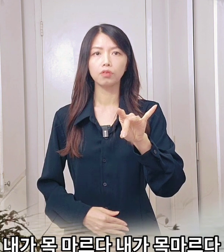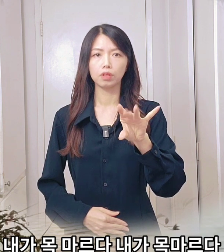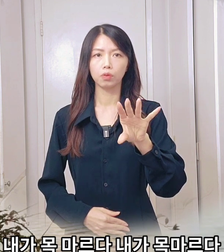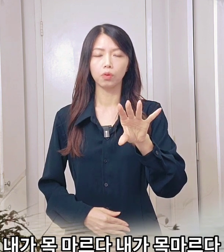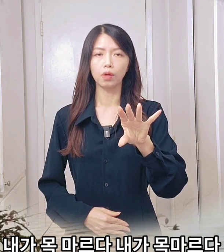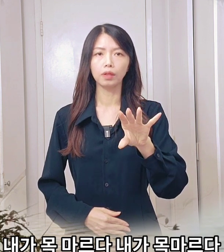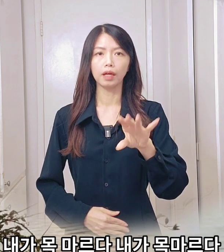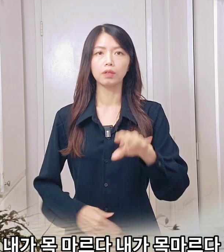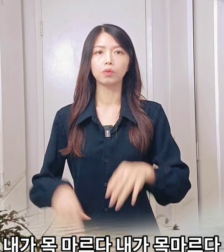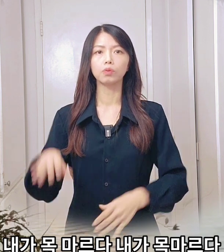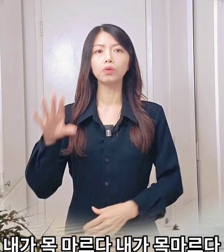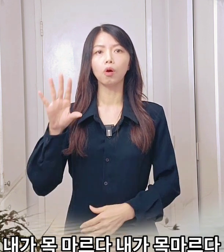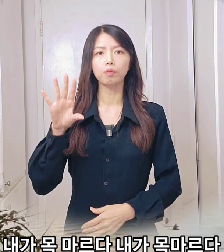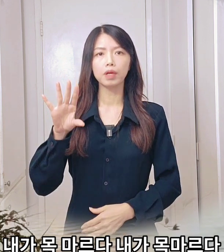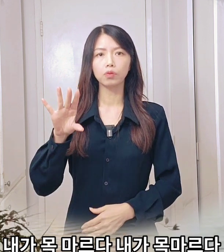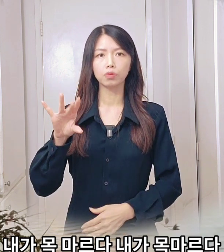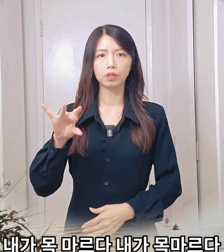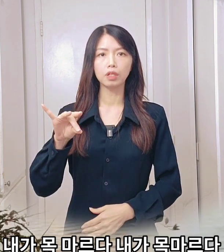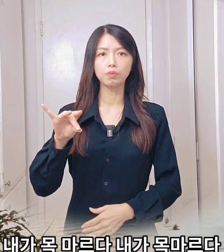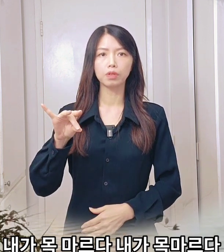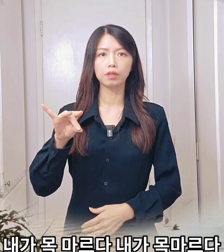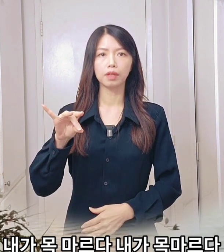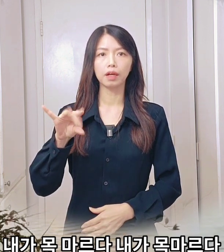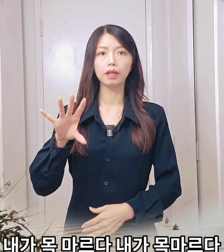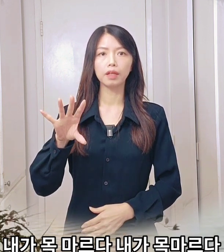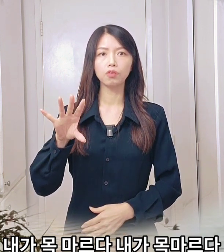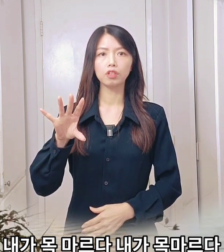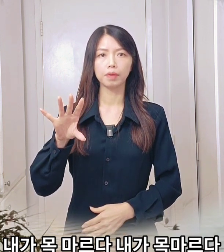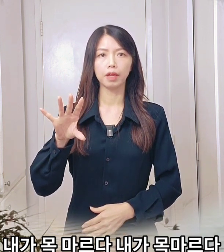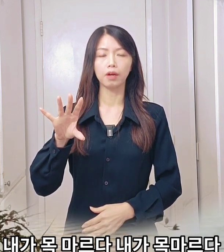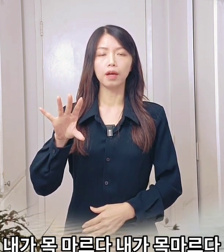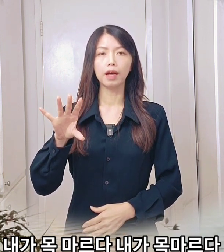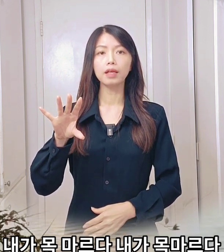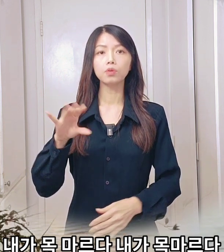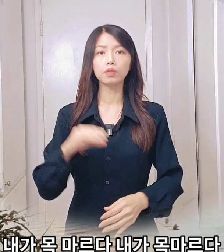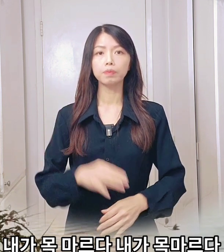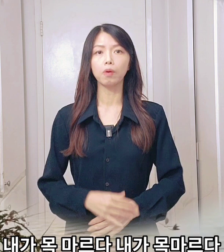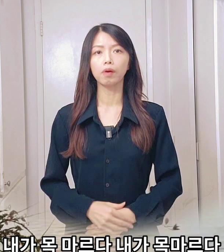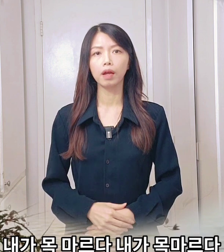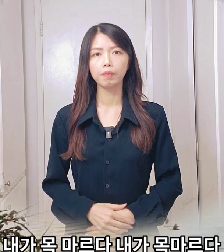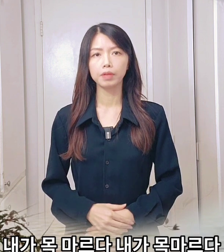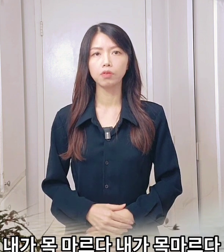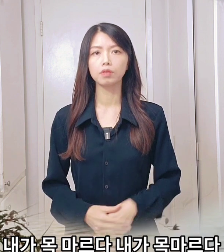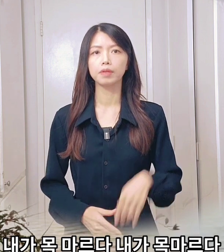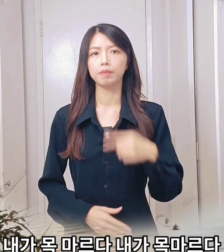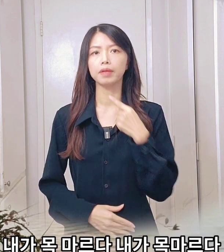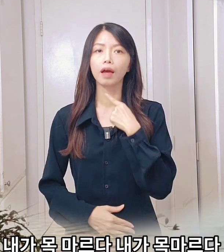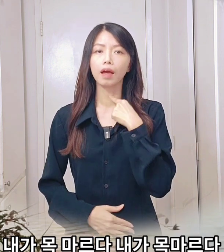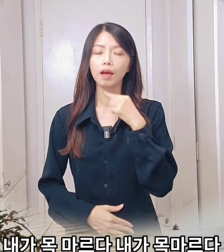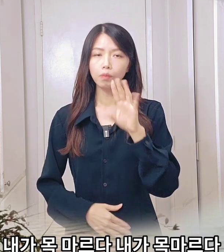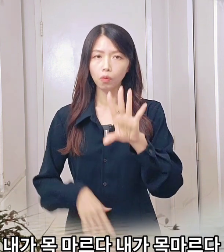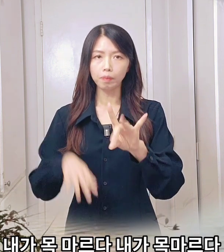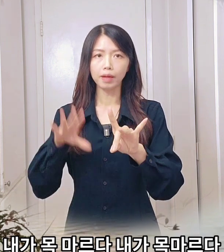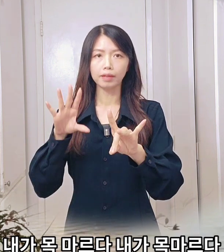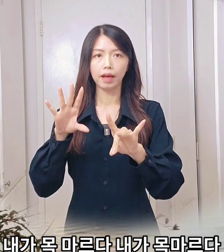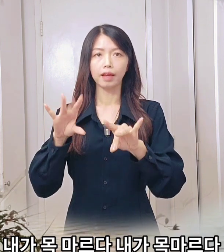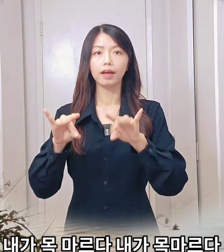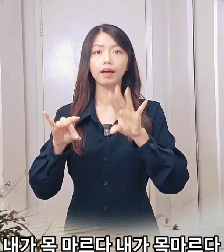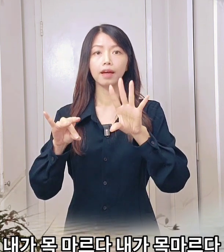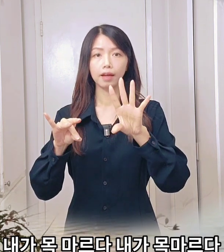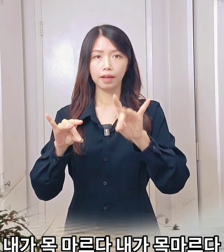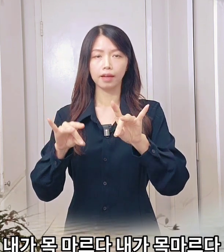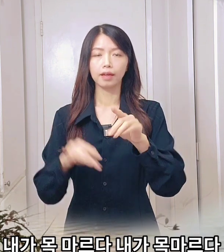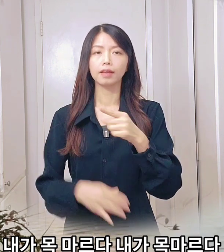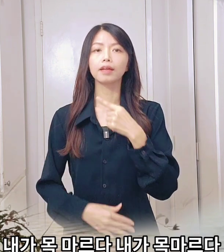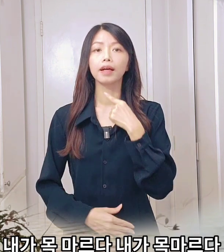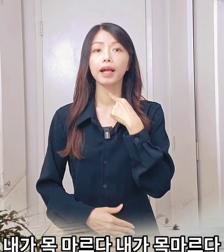붙였다 떼주시고 다른 손도 엄지하고 중지를 붙였다가 떼주시면 돼요. 한 손씩 번갈아 가면서 해주시면 됩니다. 목마르다.